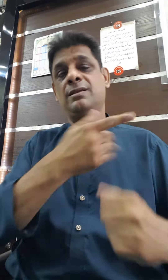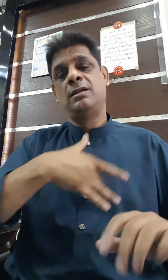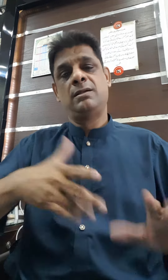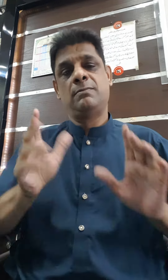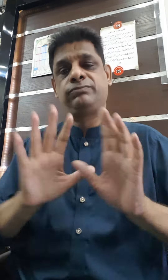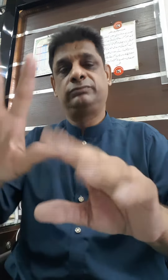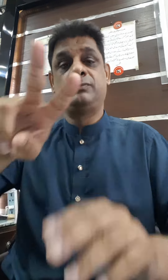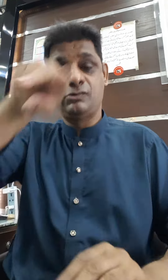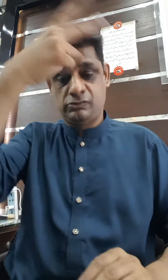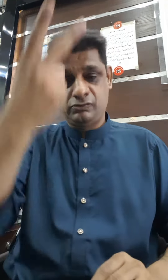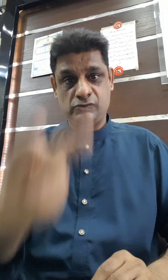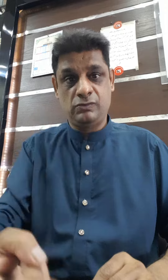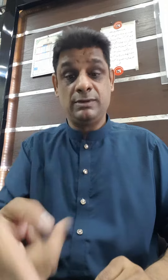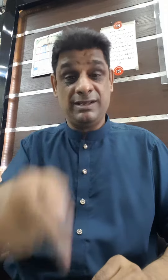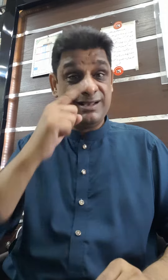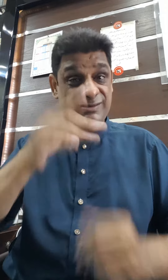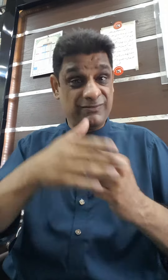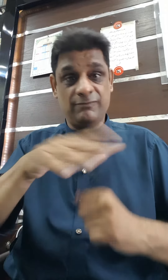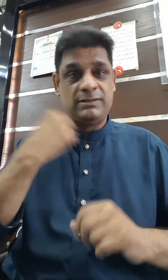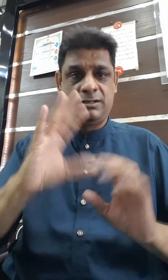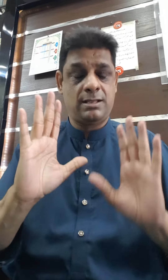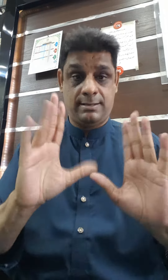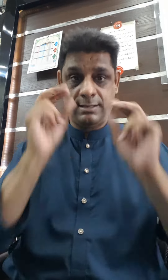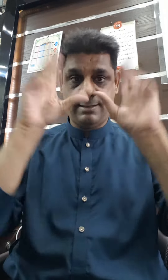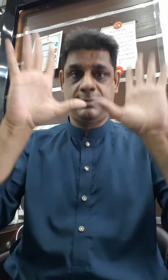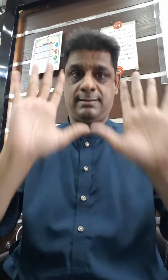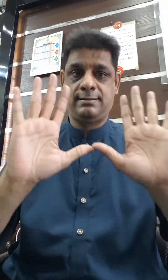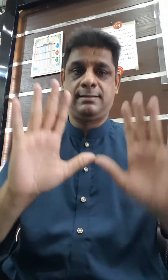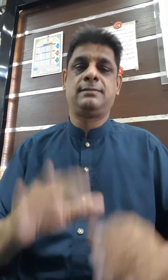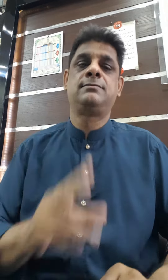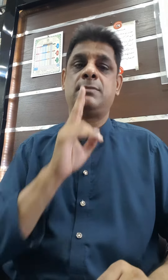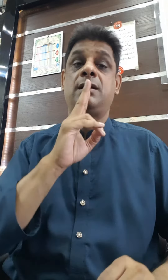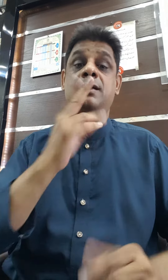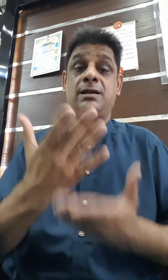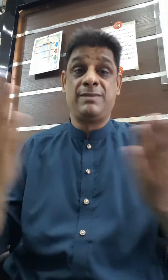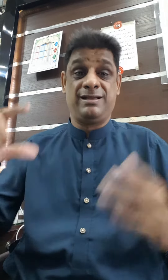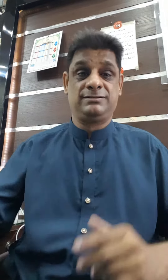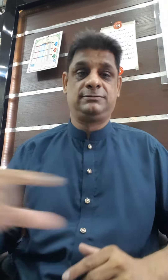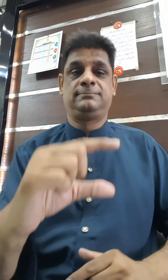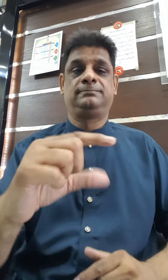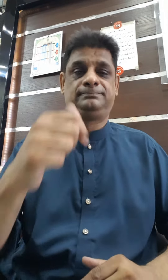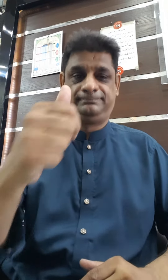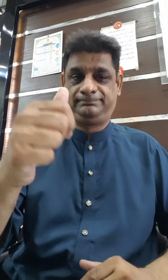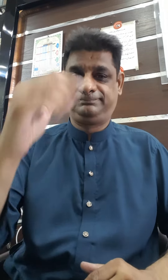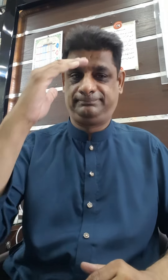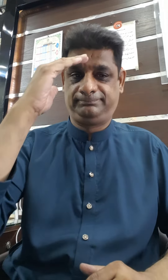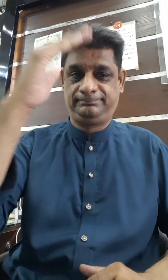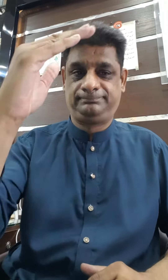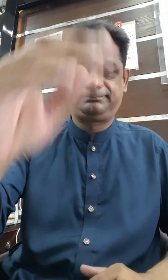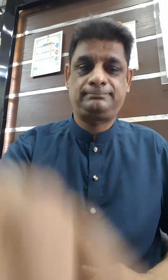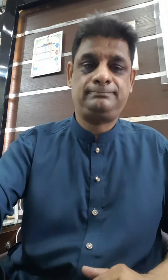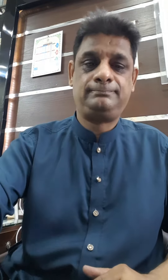उसका बनता ना कि उसी में बेच के उसी में काट कभी नहीं उसको फोन पे कहो ना बाबर ये बिल्कुल भेज दे कहता अच्छा बस